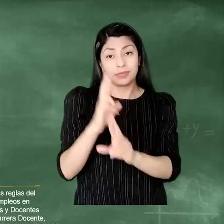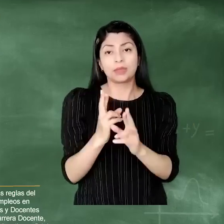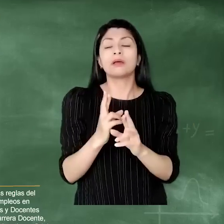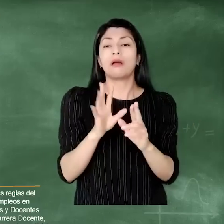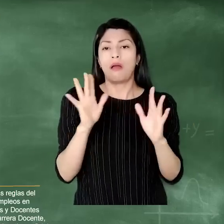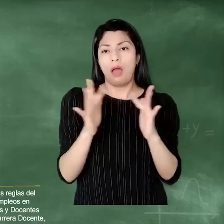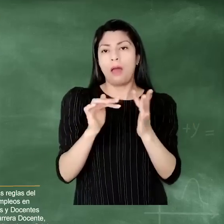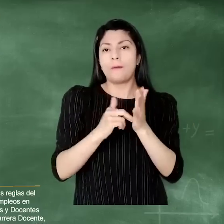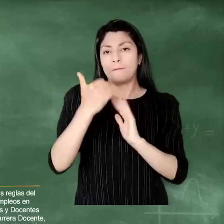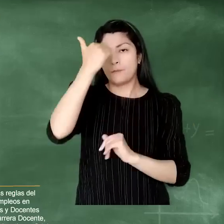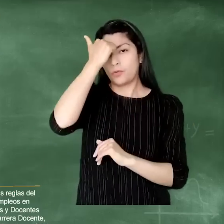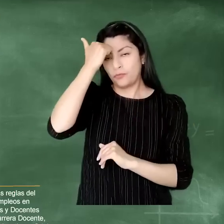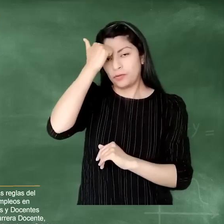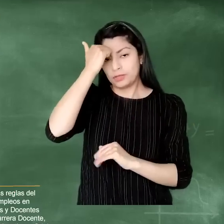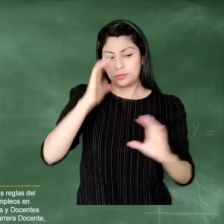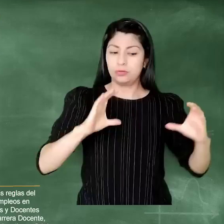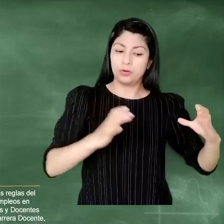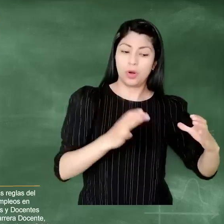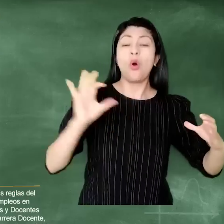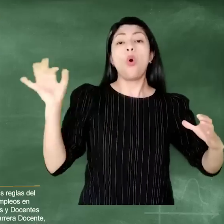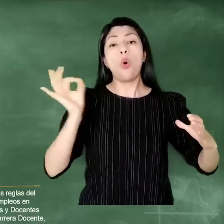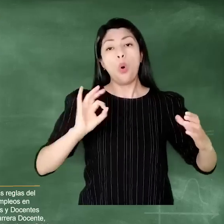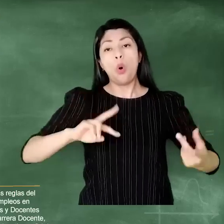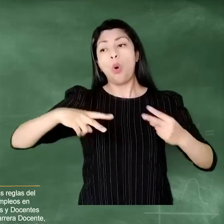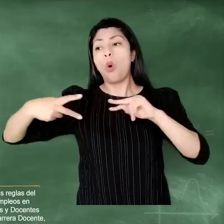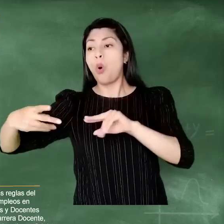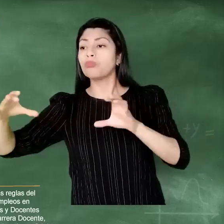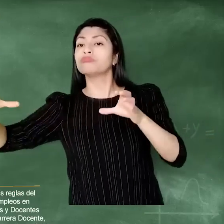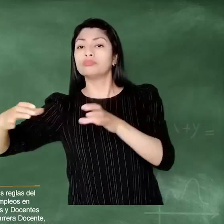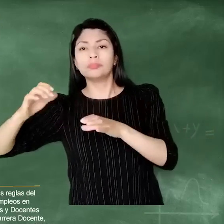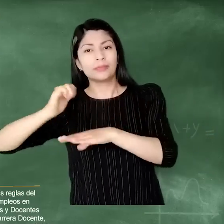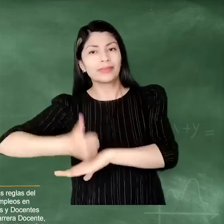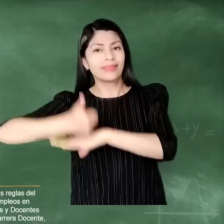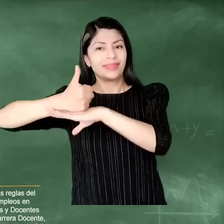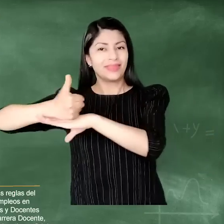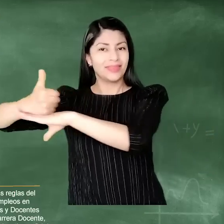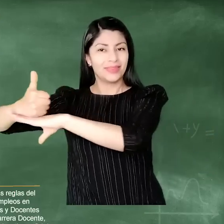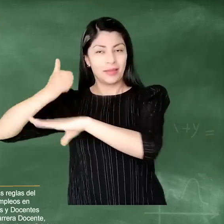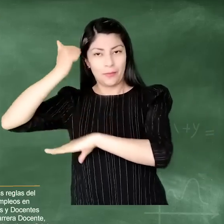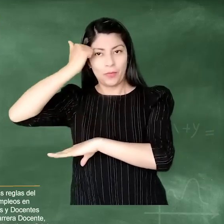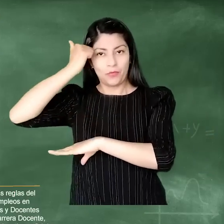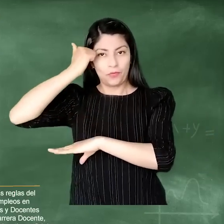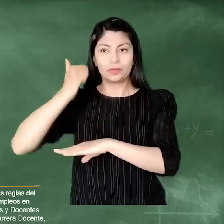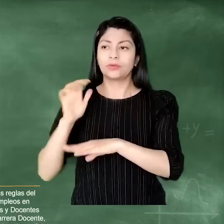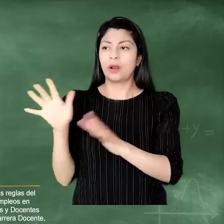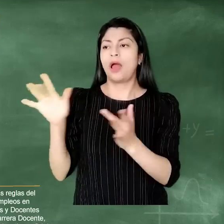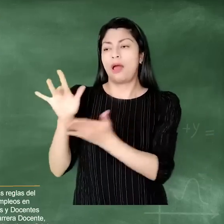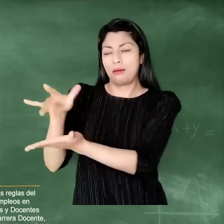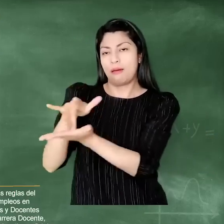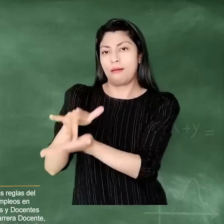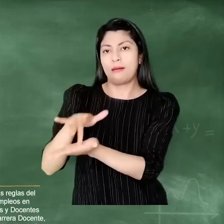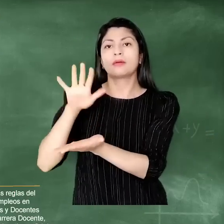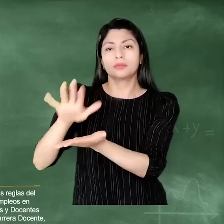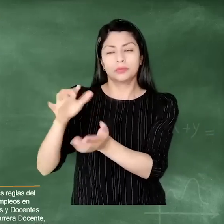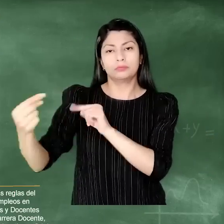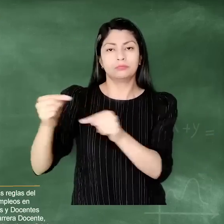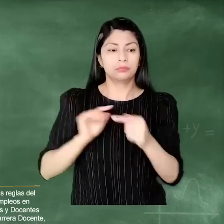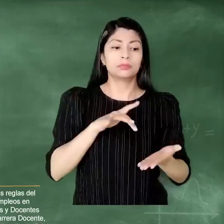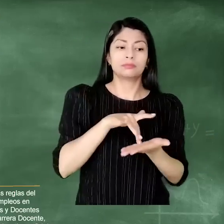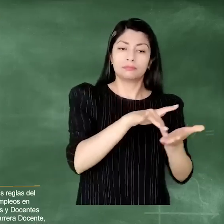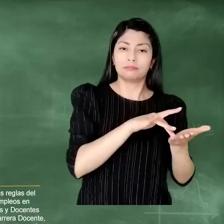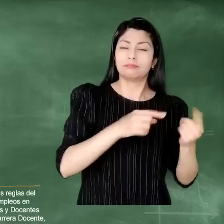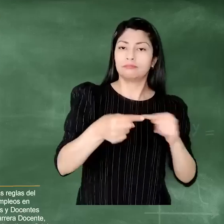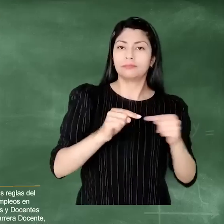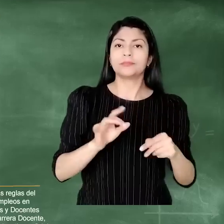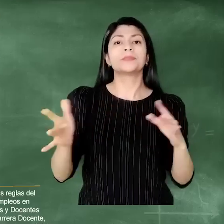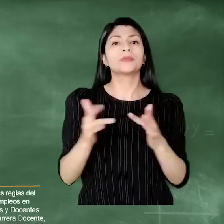respetando en todo caso, el cargo docente o directivo docente para el cual haya concursado. La CNSC